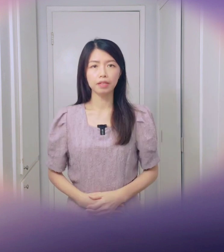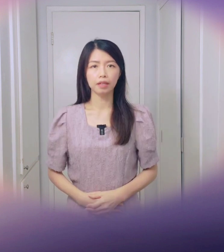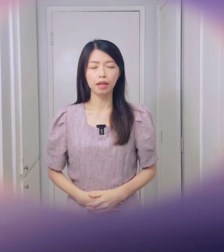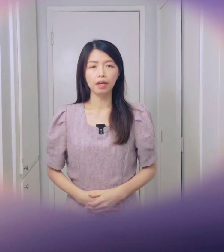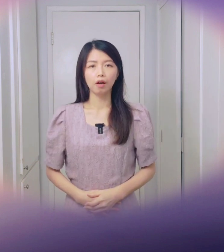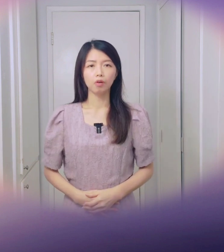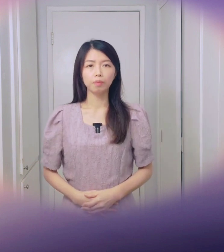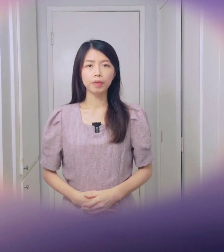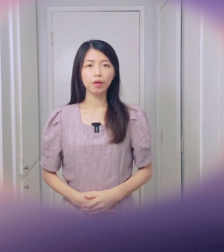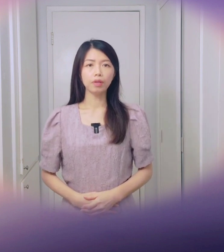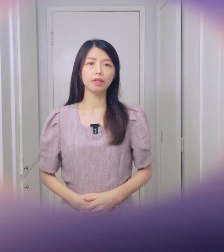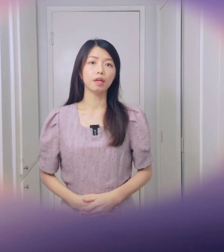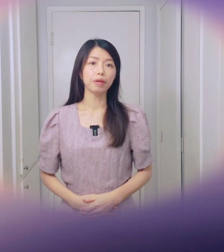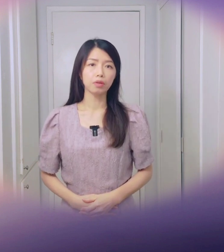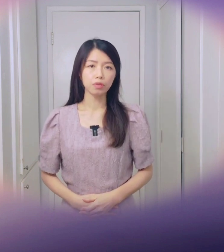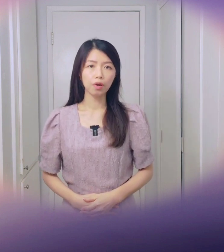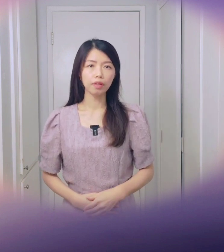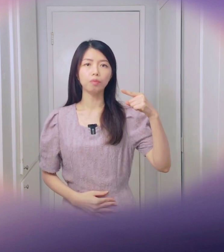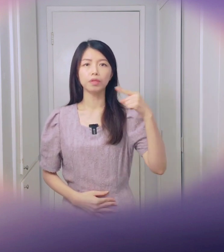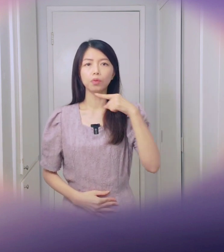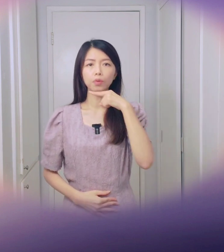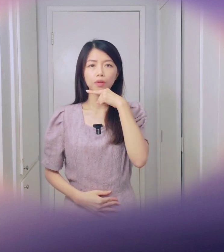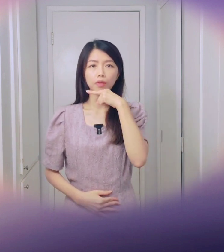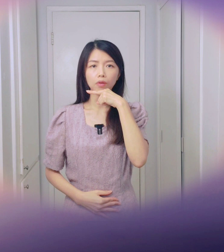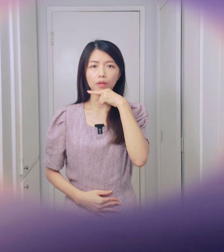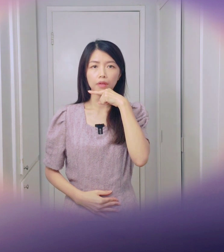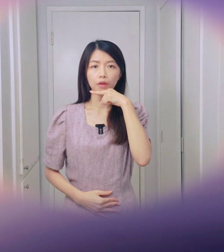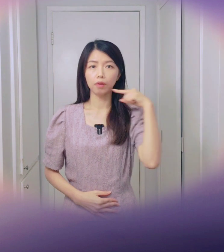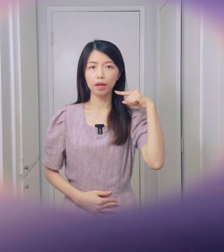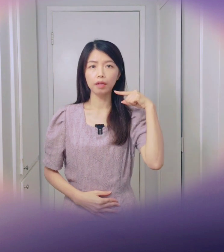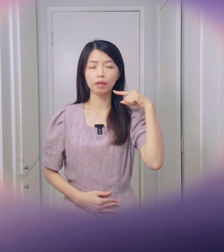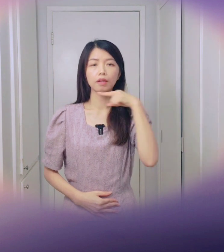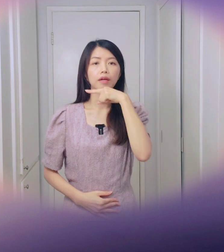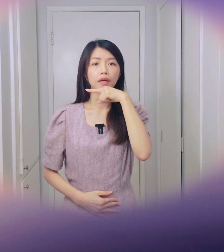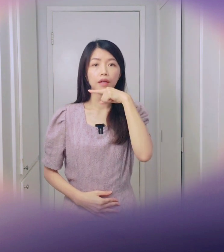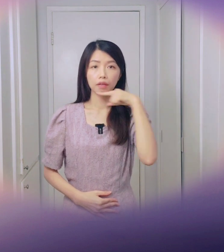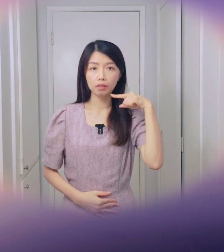피를 흘리신 피라고 하는 뜻의 일반적인 수어는 검지로 턱을 이렇게